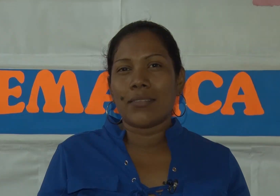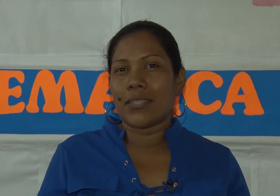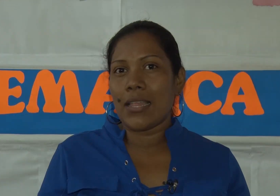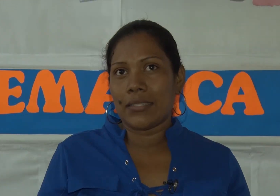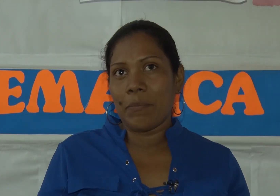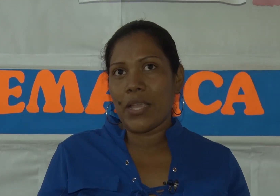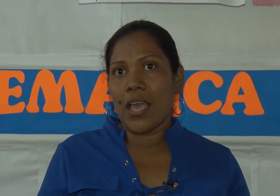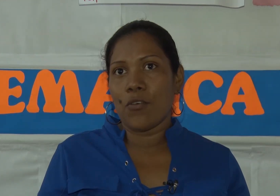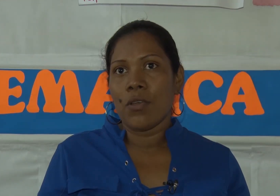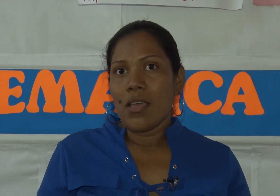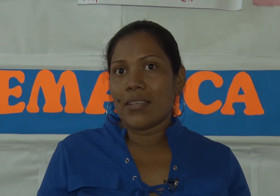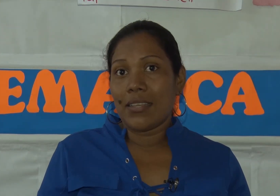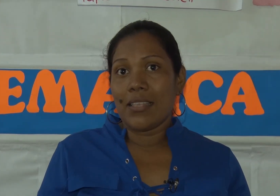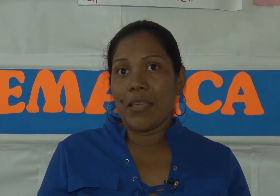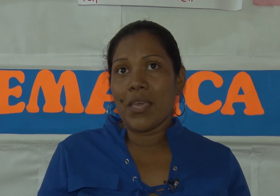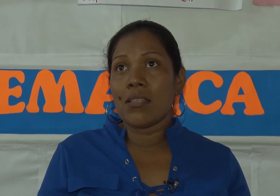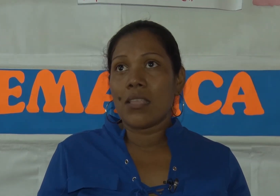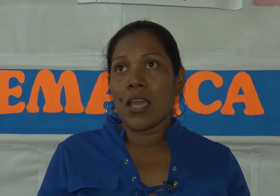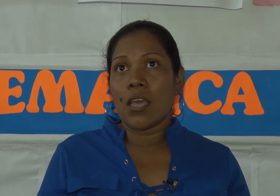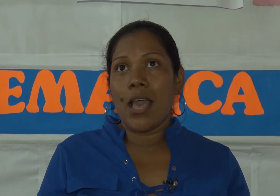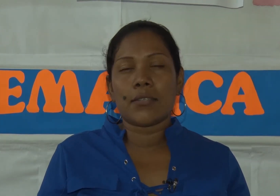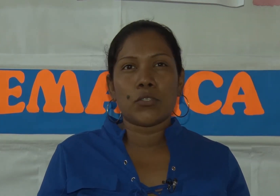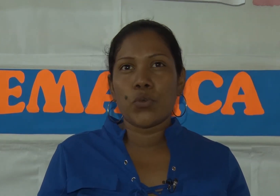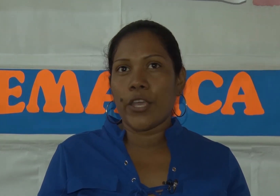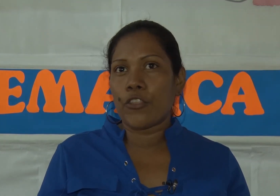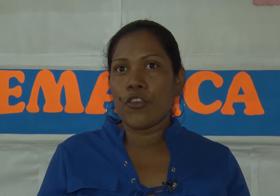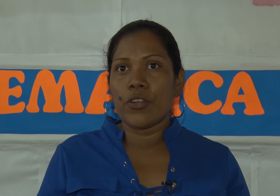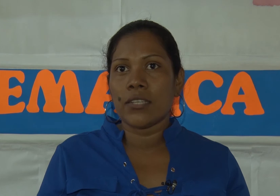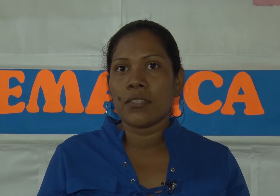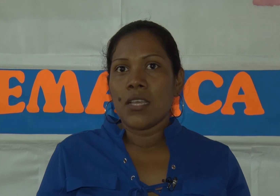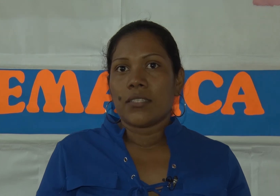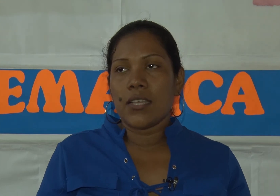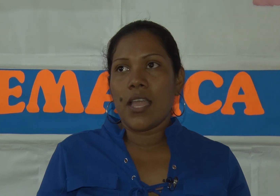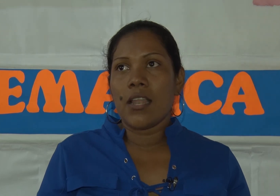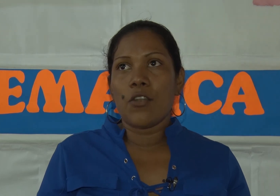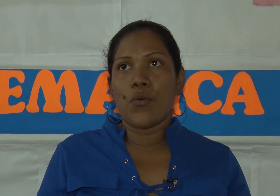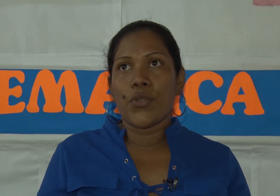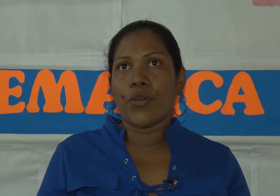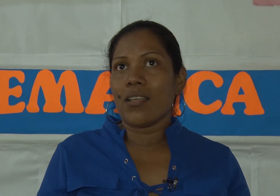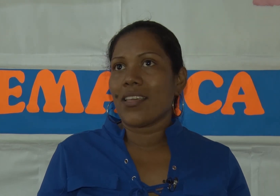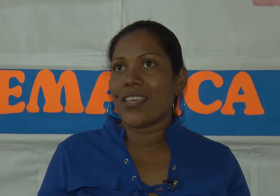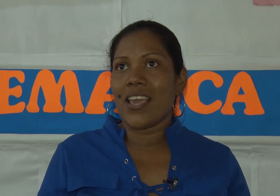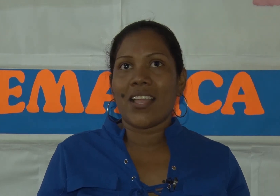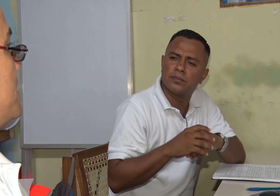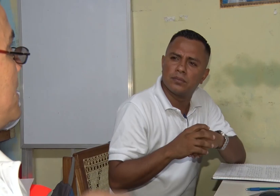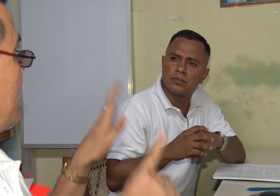ha desempeñado excelentemente, hace sus gestiones. Si él lo único que requiere es en la